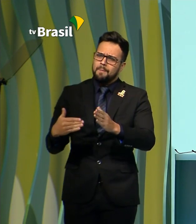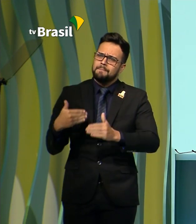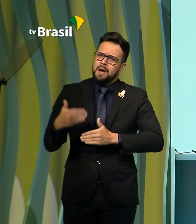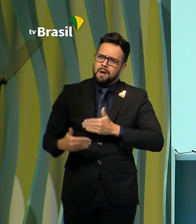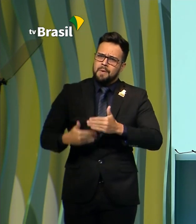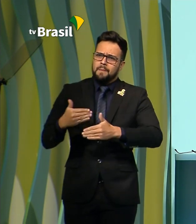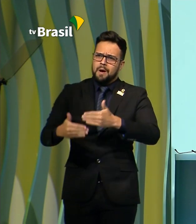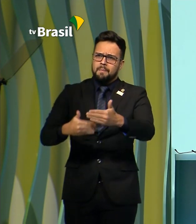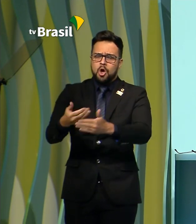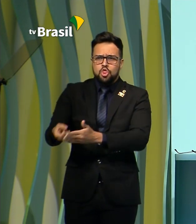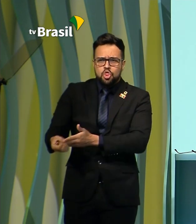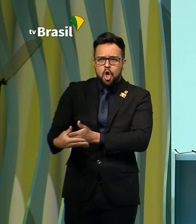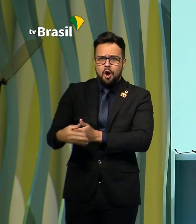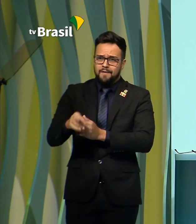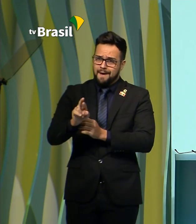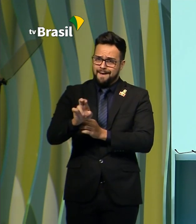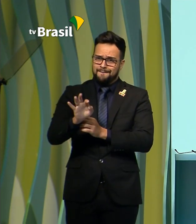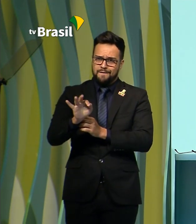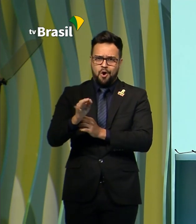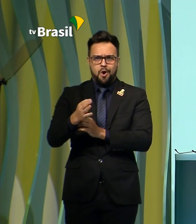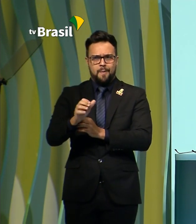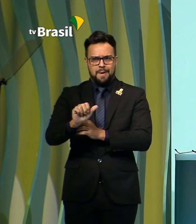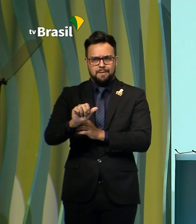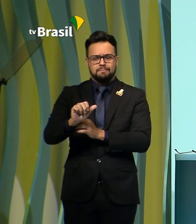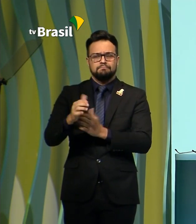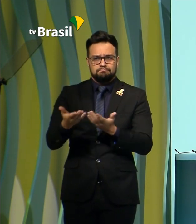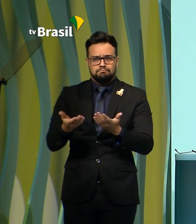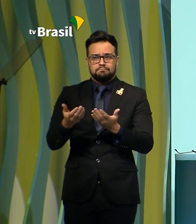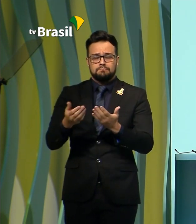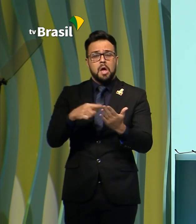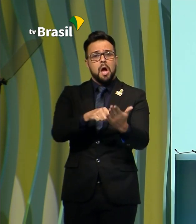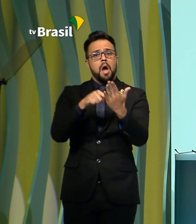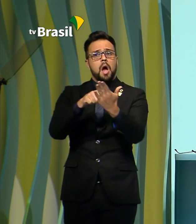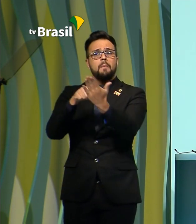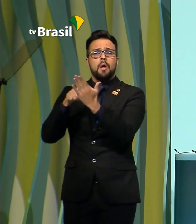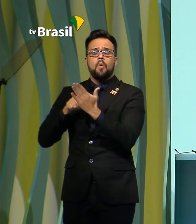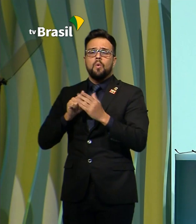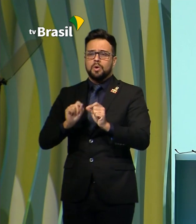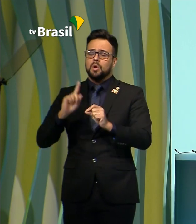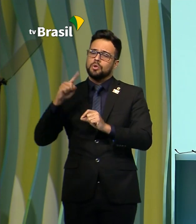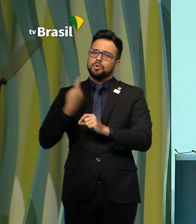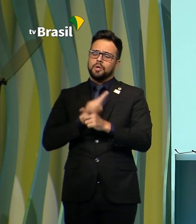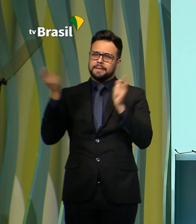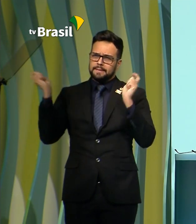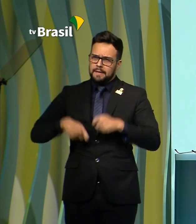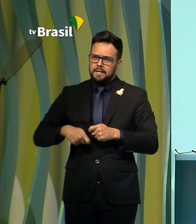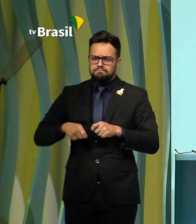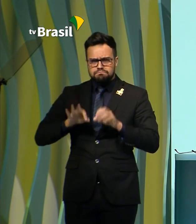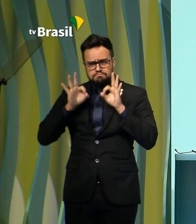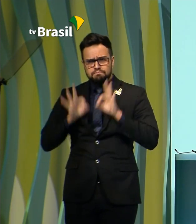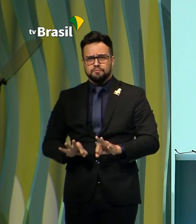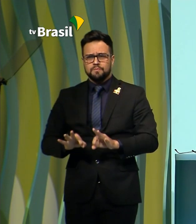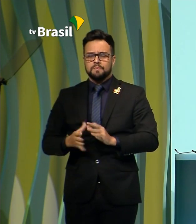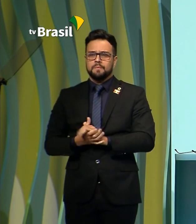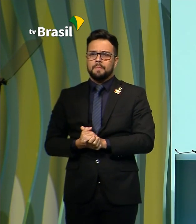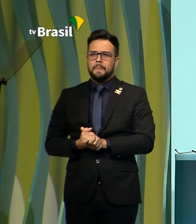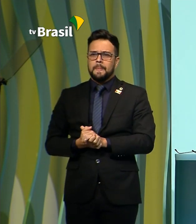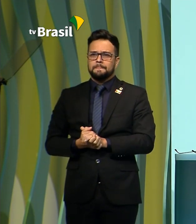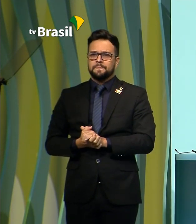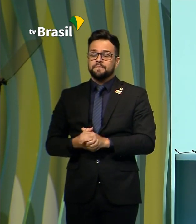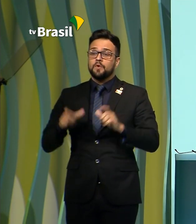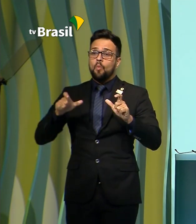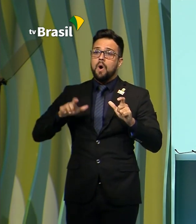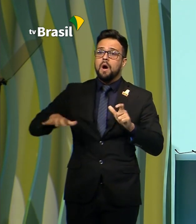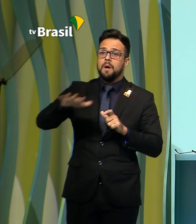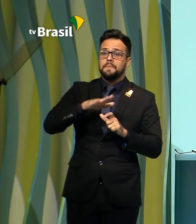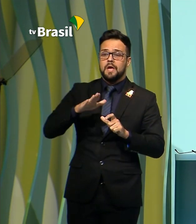novas reformas se apresentam para nós para que nós possamos ter a certeza de que o ambiente de